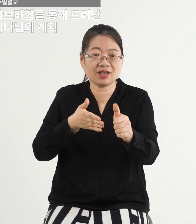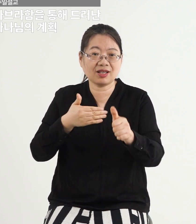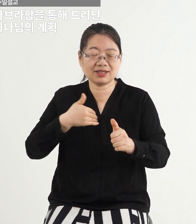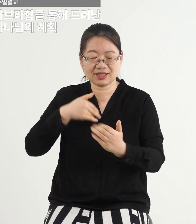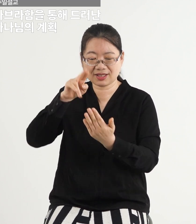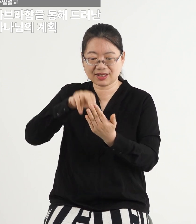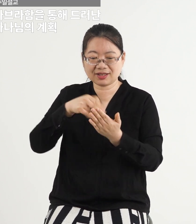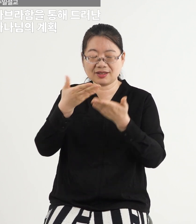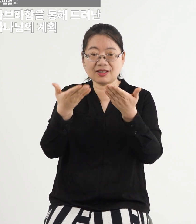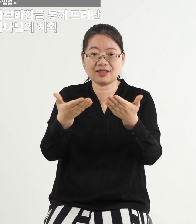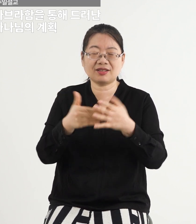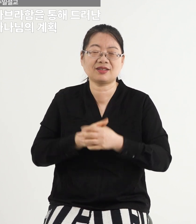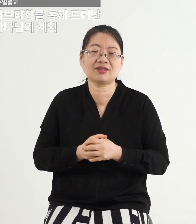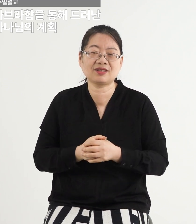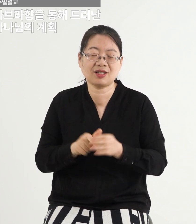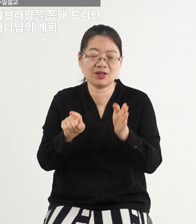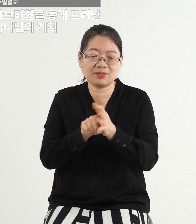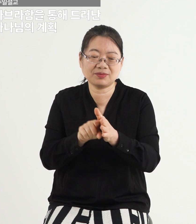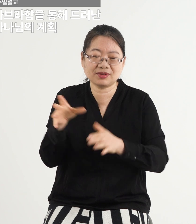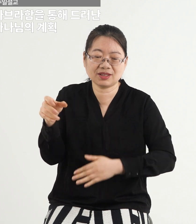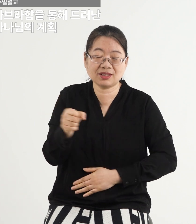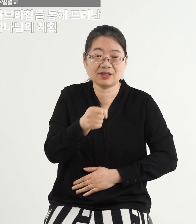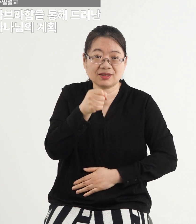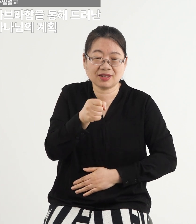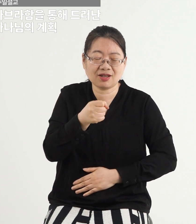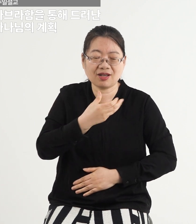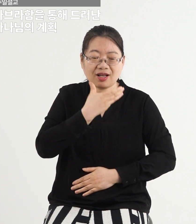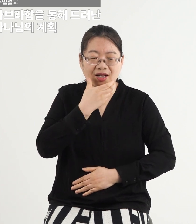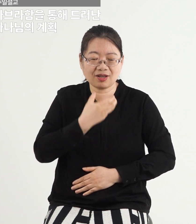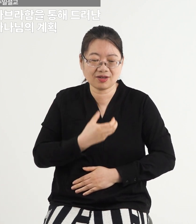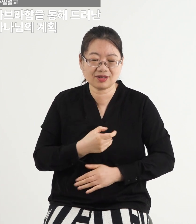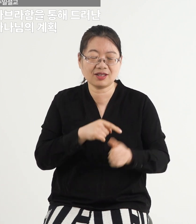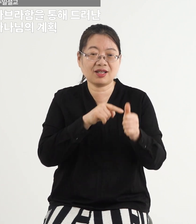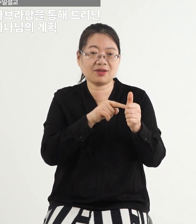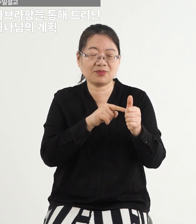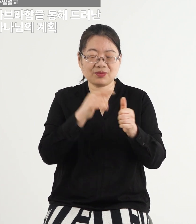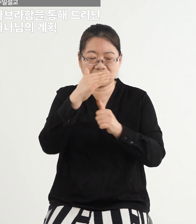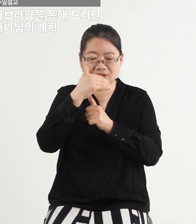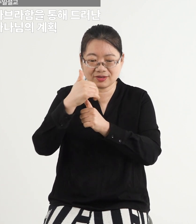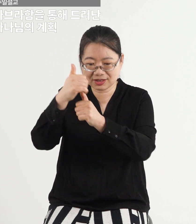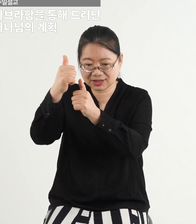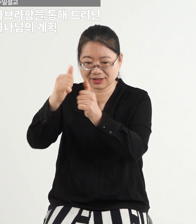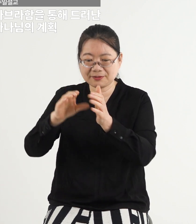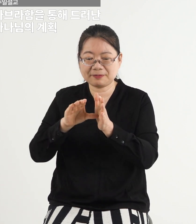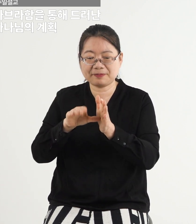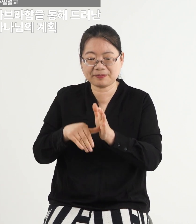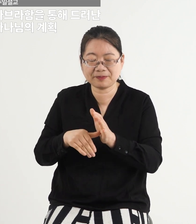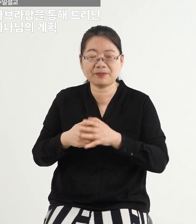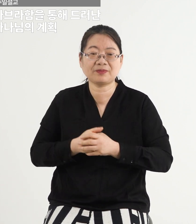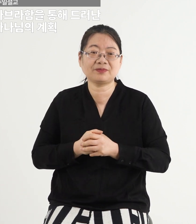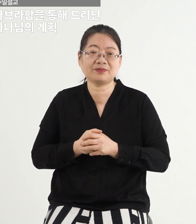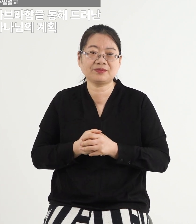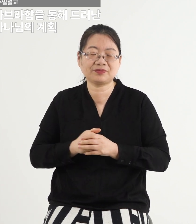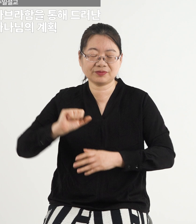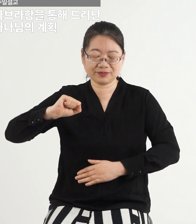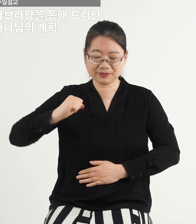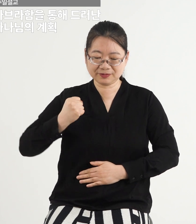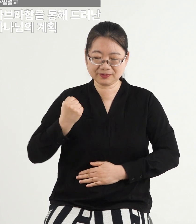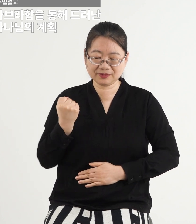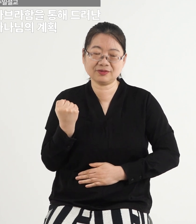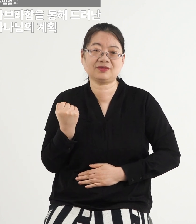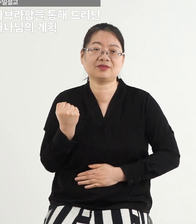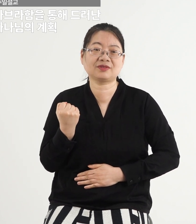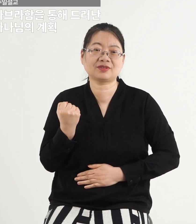제가 읽겠습니다. 믿음으로 아브라함은 부르심을 받았을 때